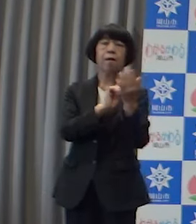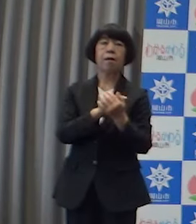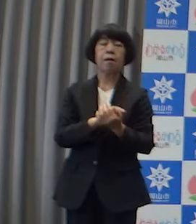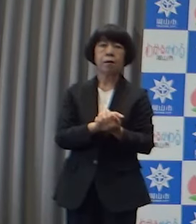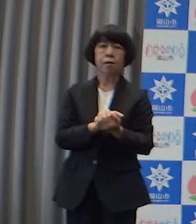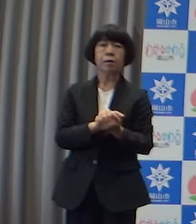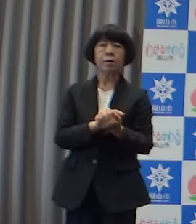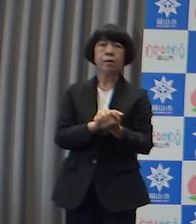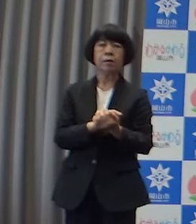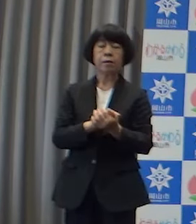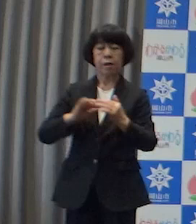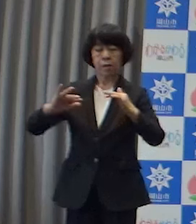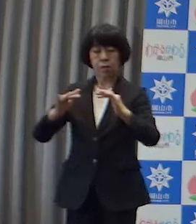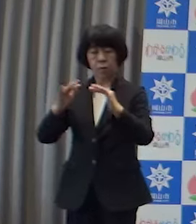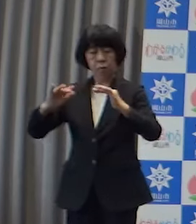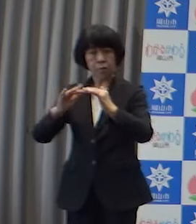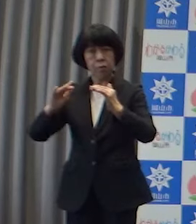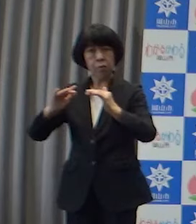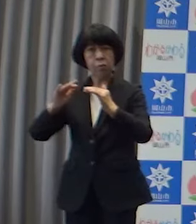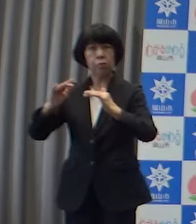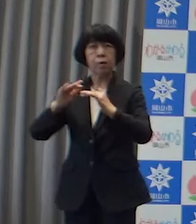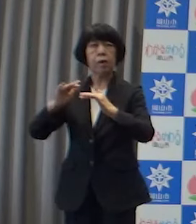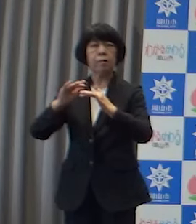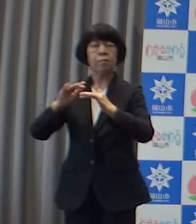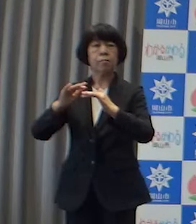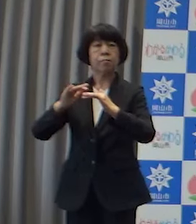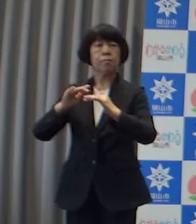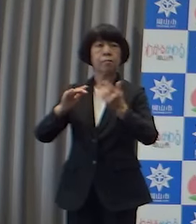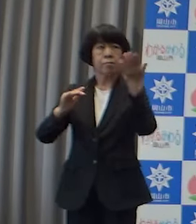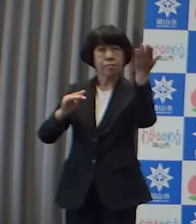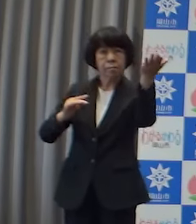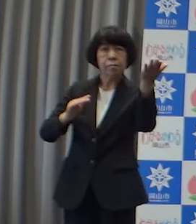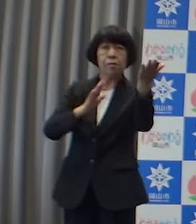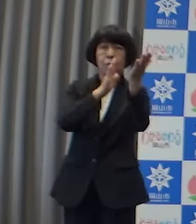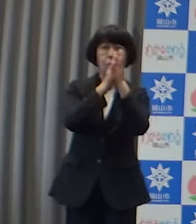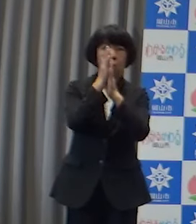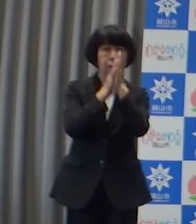協議を続けたい旨は申し上げているところであります。